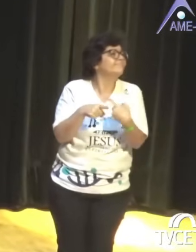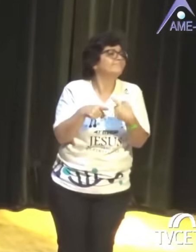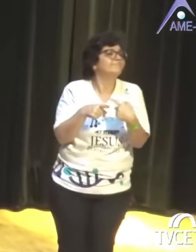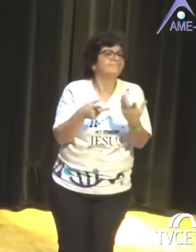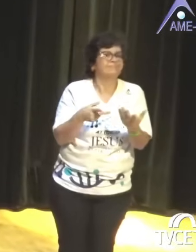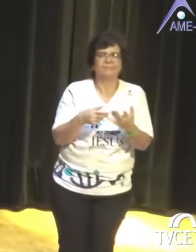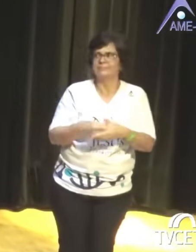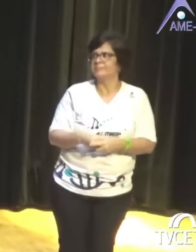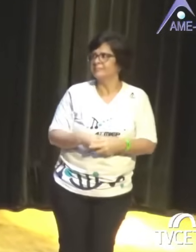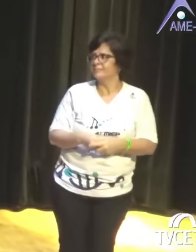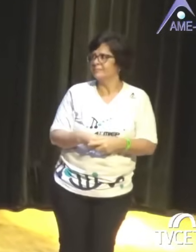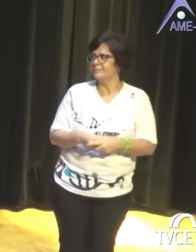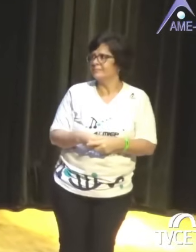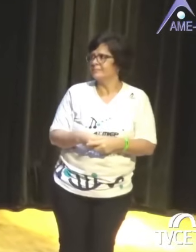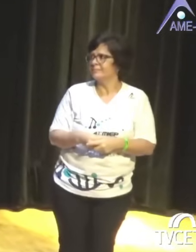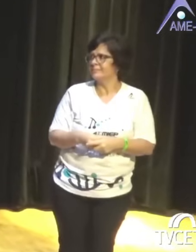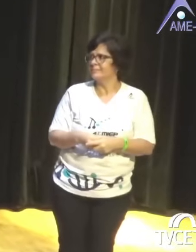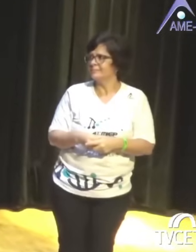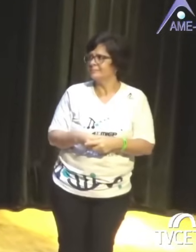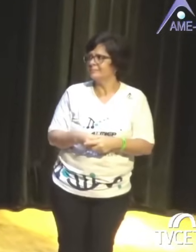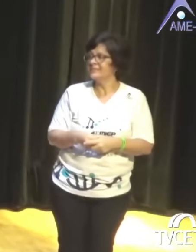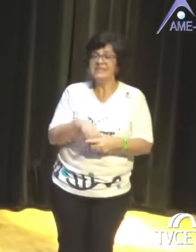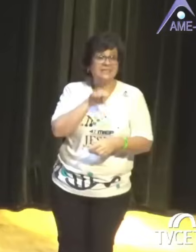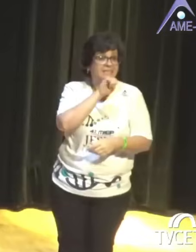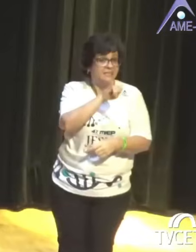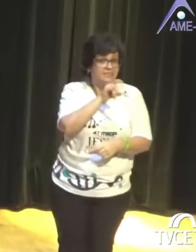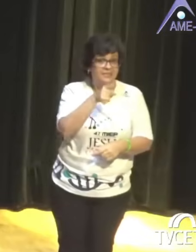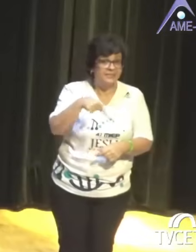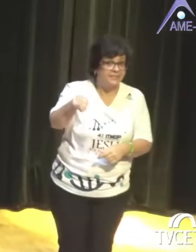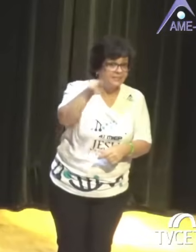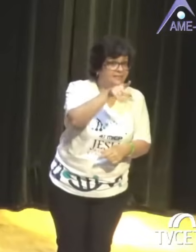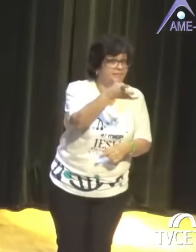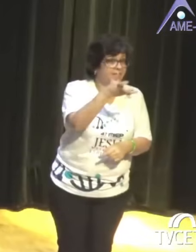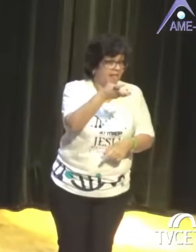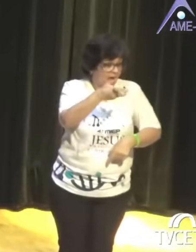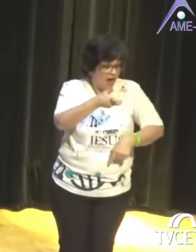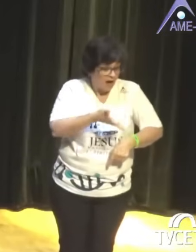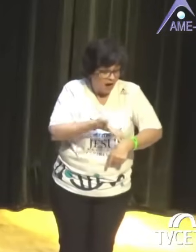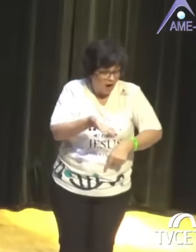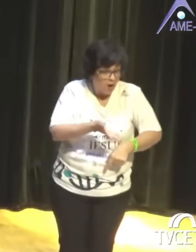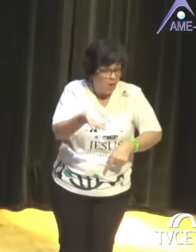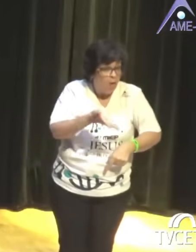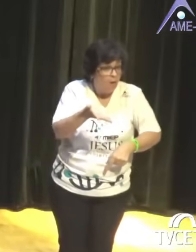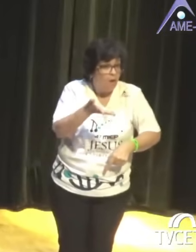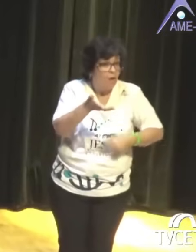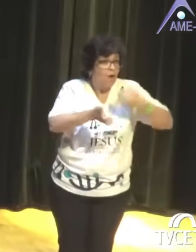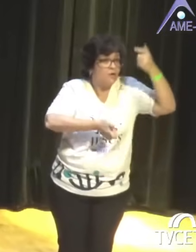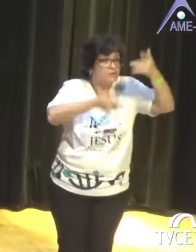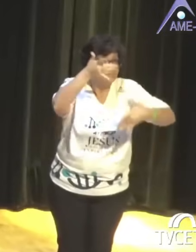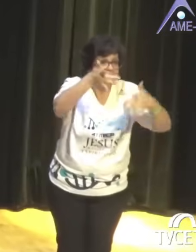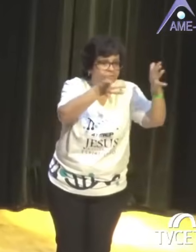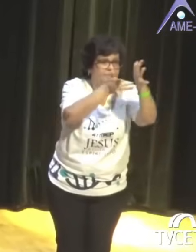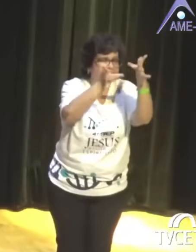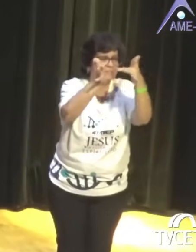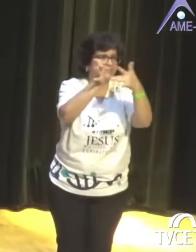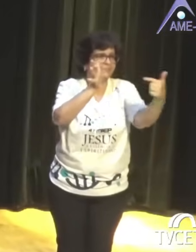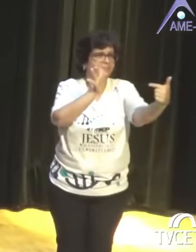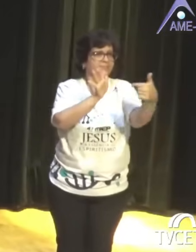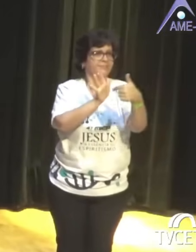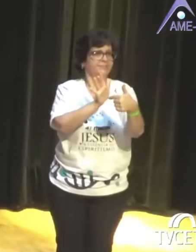disso porque se você quer que agora eu comece a falar de